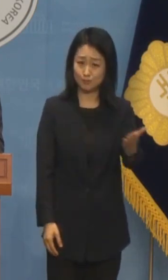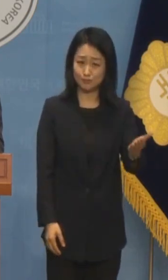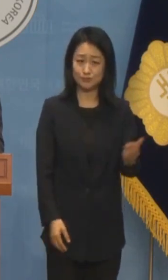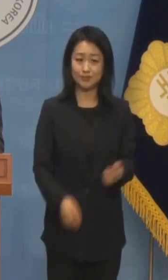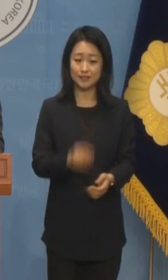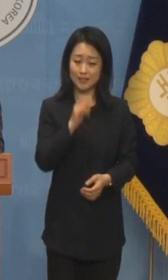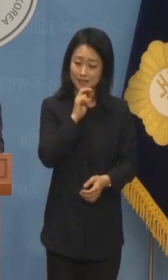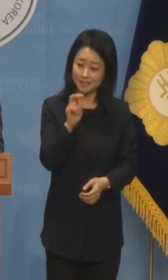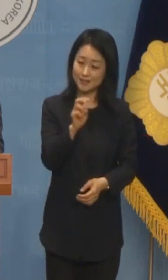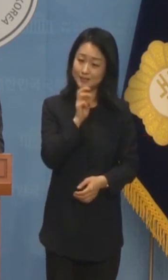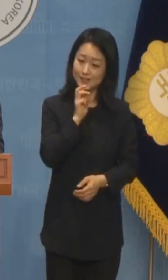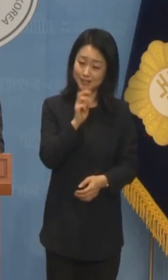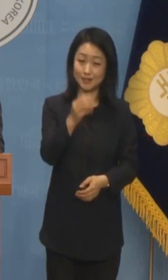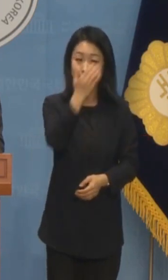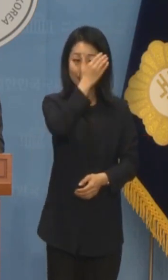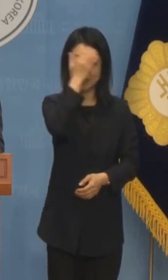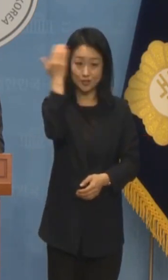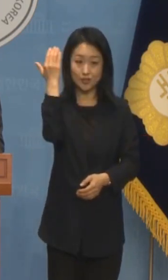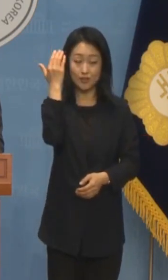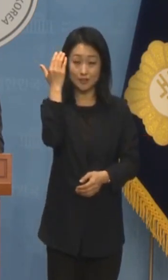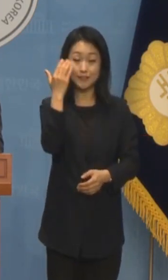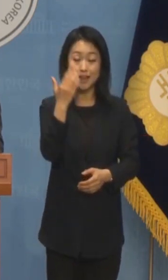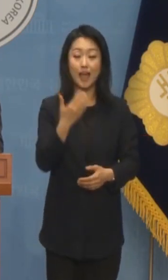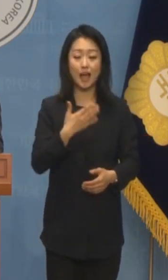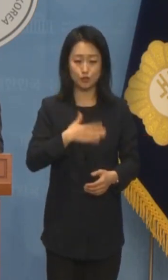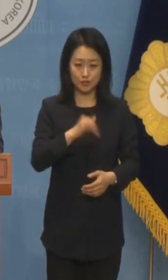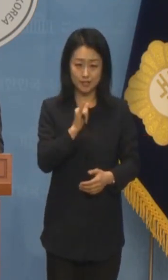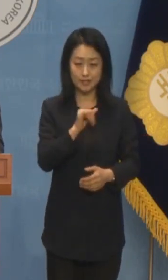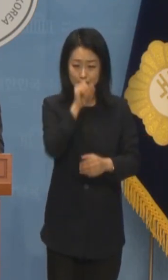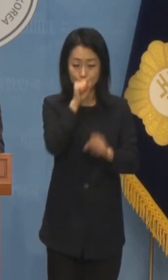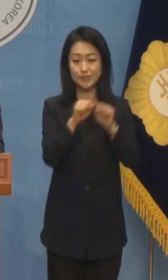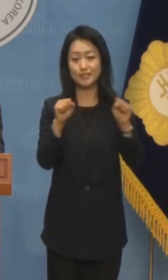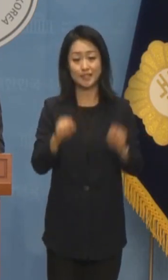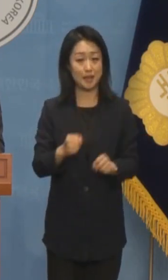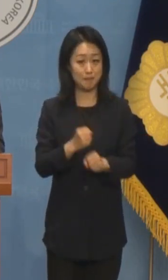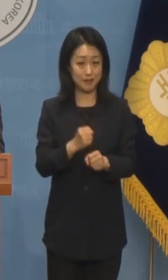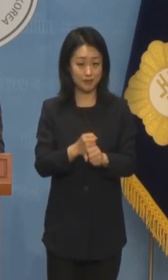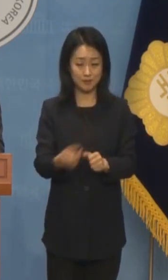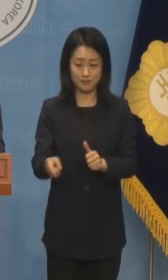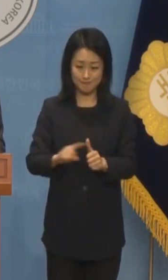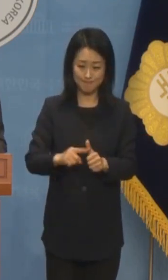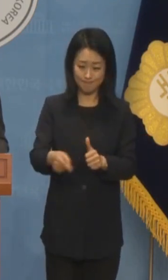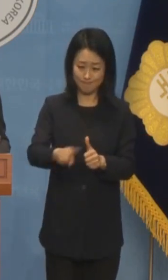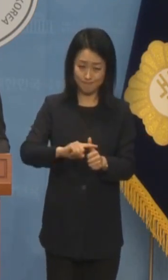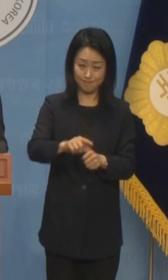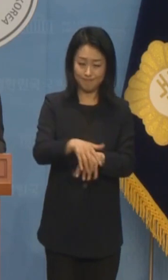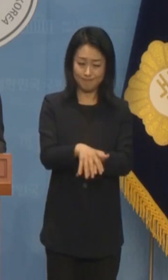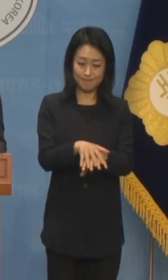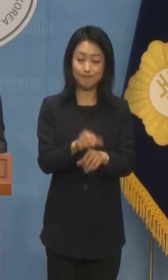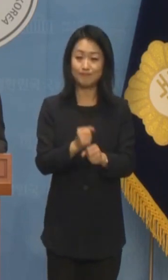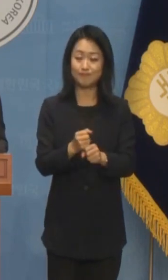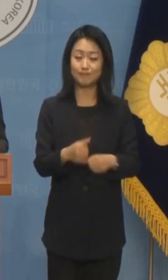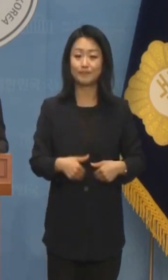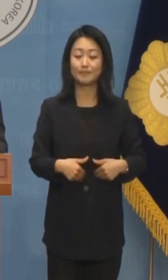세대가 납득할 수 있는 시스템을 만들어내고 청년들을 육성해야만 합니다.